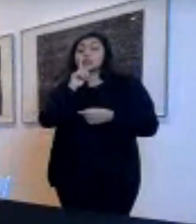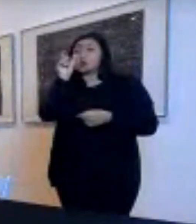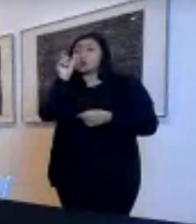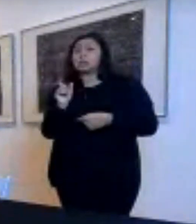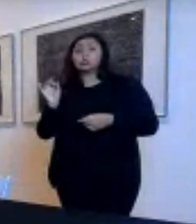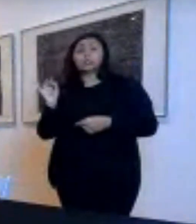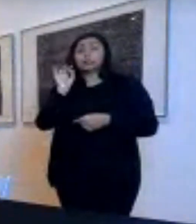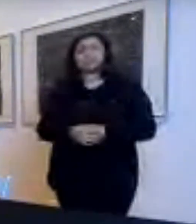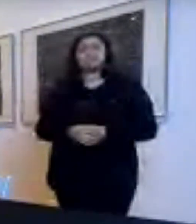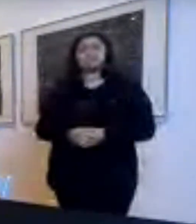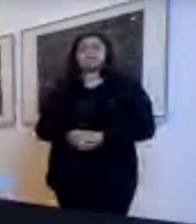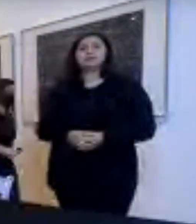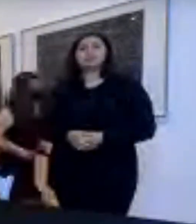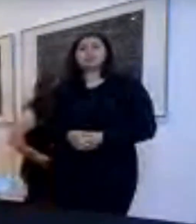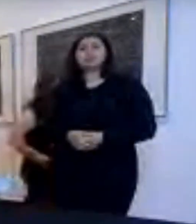desde el exterior.